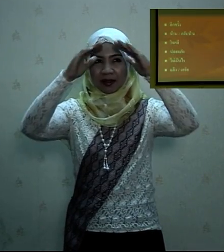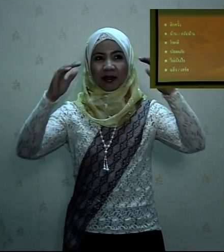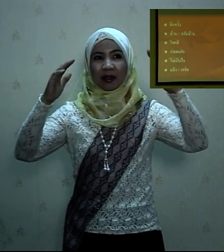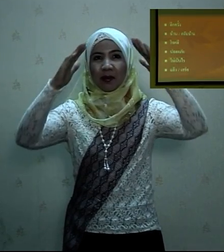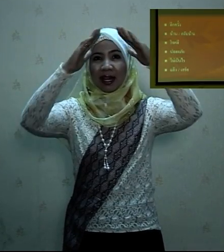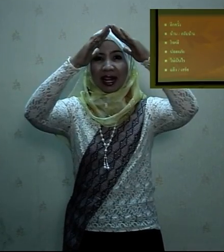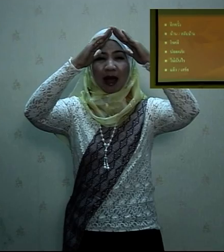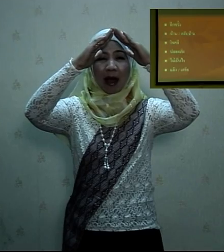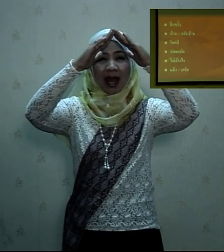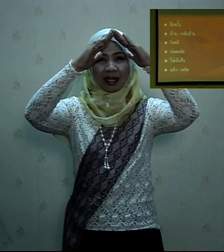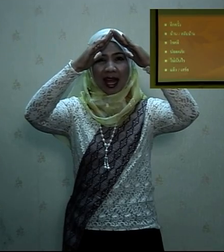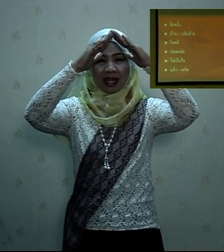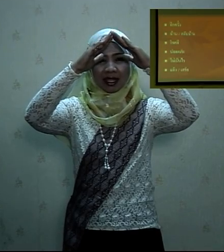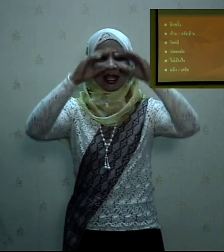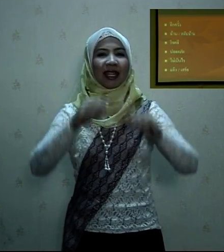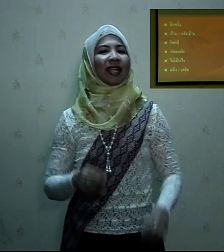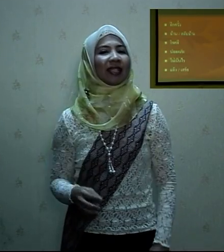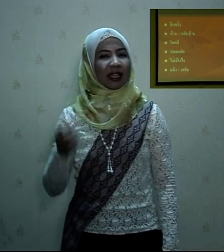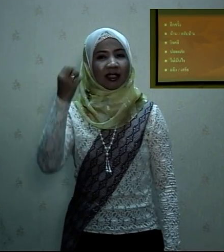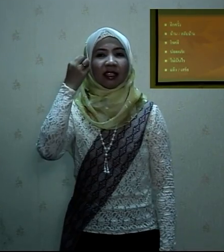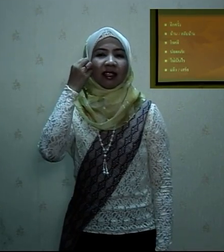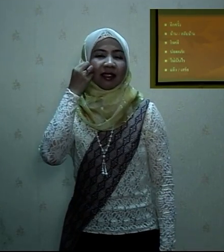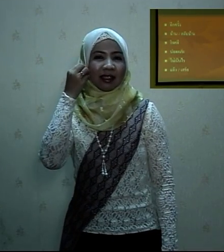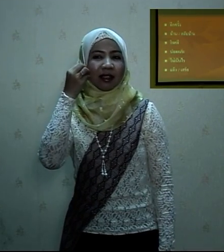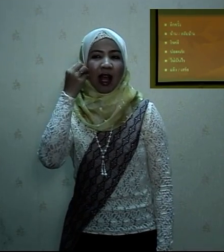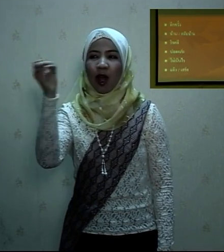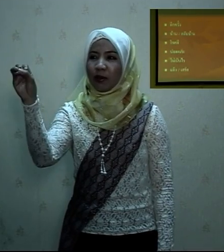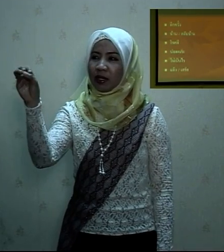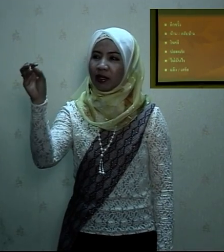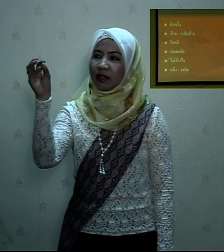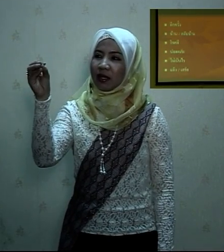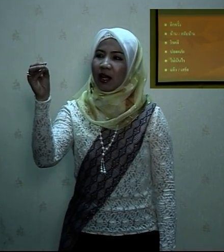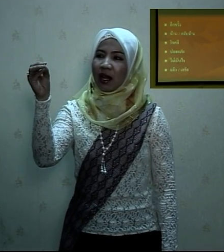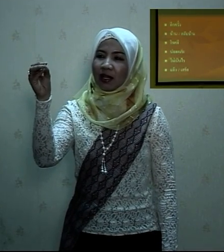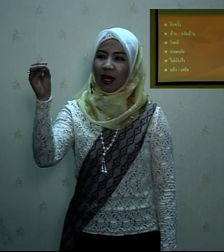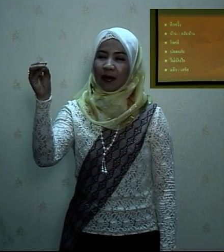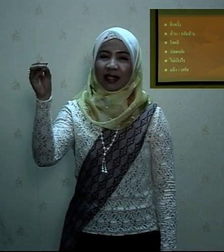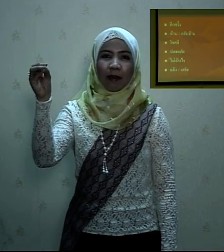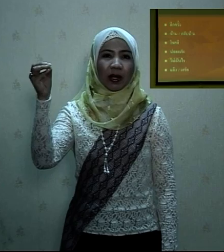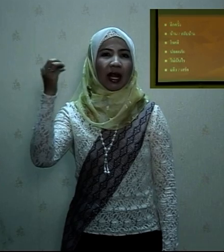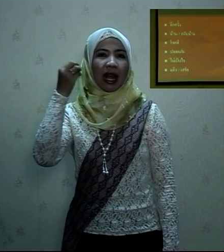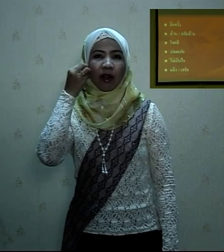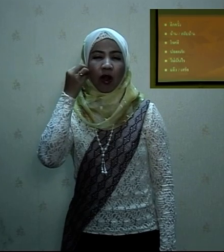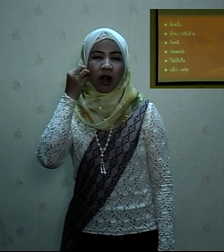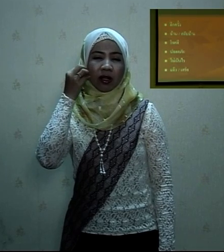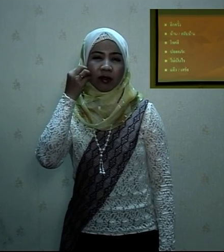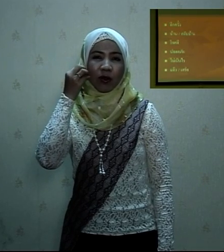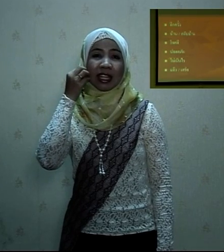ก็เหมือนหลังคาบ้านนะคะอีกลักษณะก็คือเอามือทำลักษณะแบบนี้นะคะแล้วก็ไว้ที่